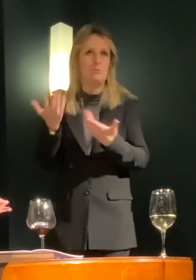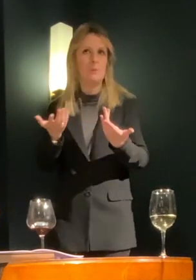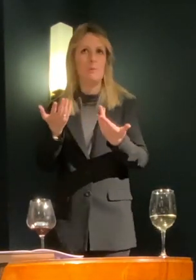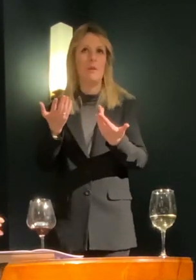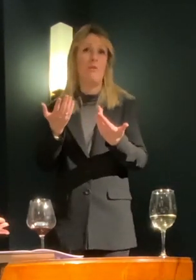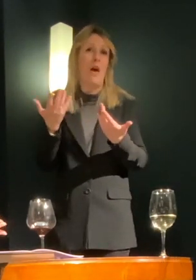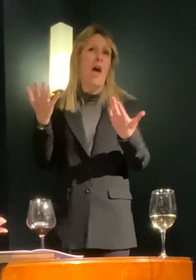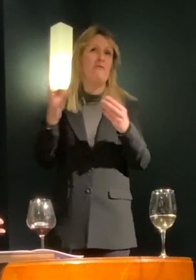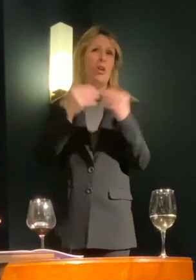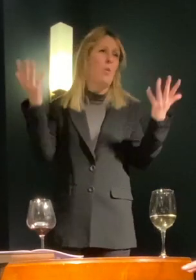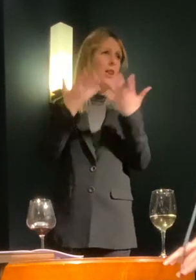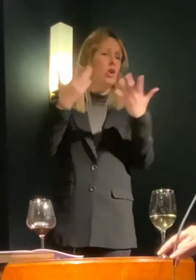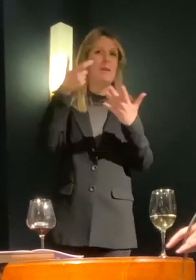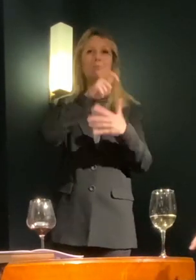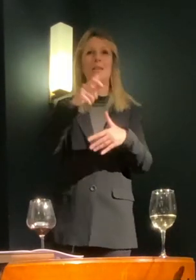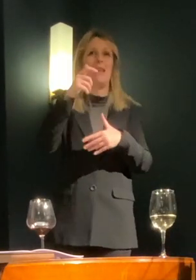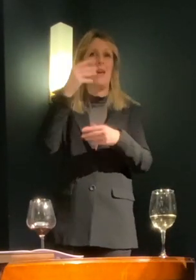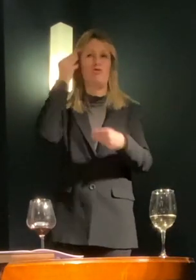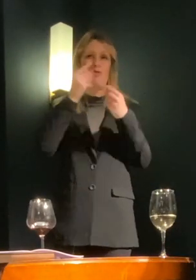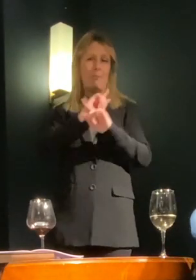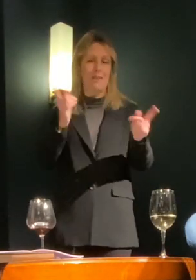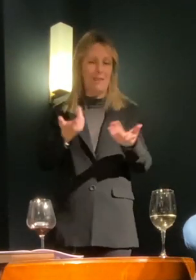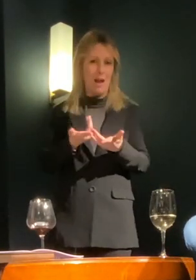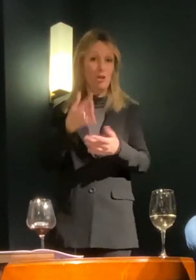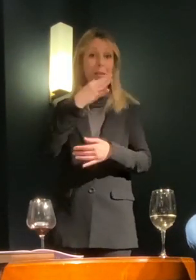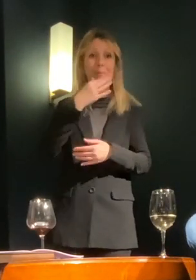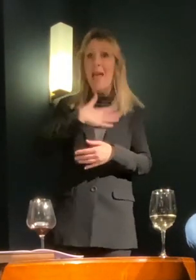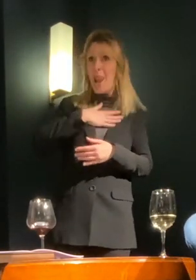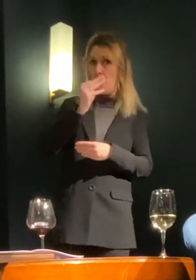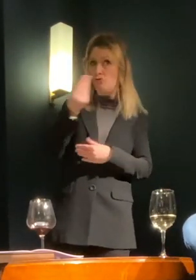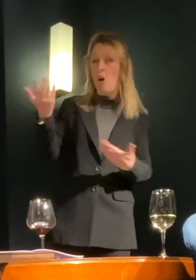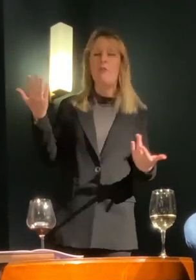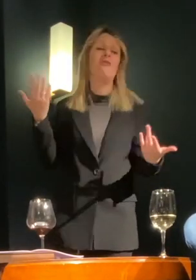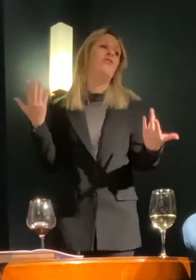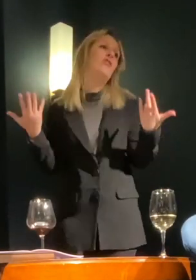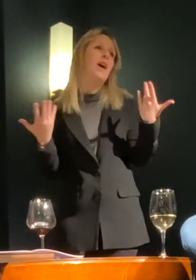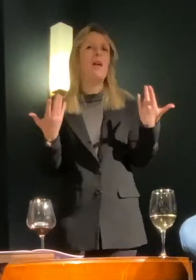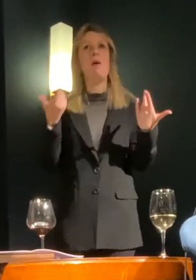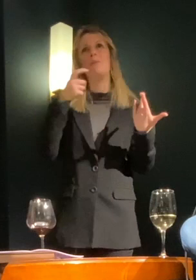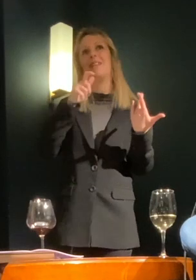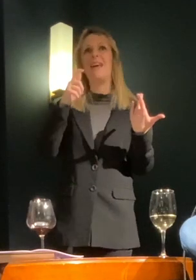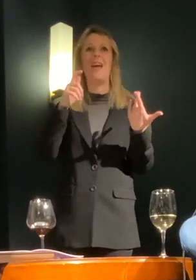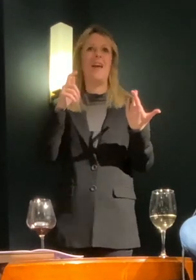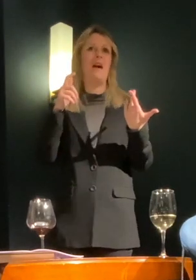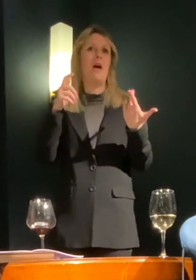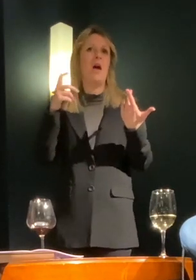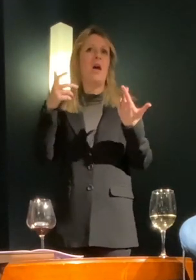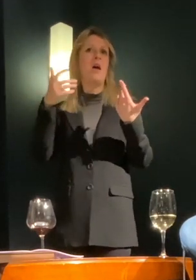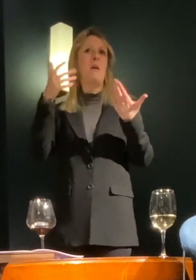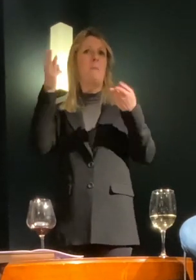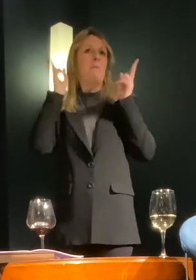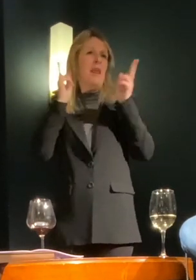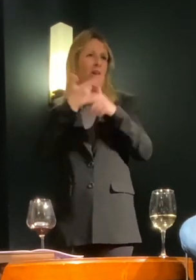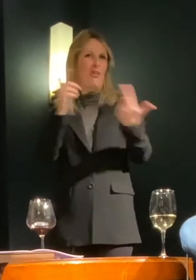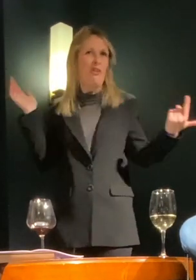hai pensato, perché è il bello dell'adolescenza, che poi ti permette di lanciarti un po' più spericolatamente. E poi cresci